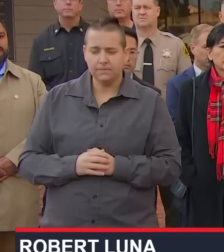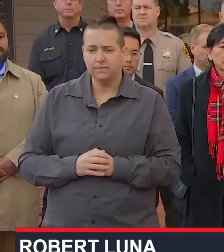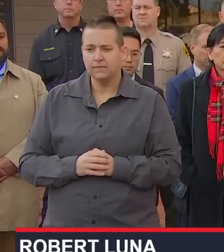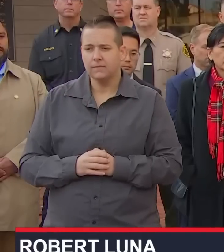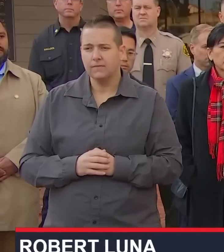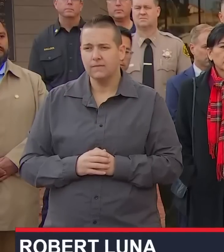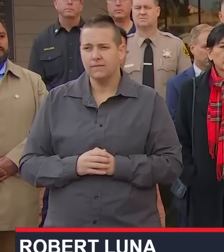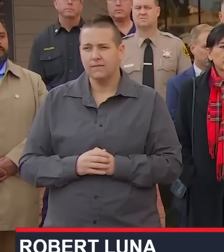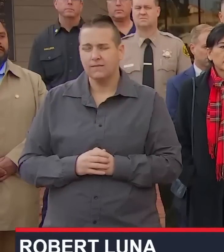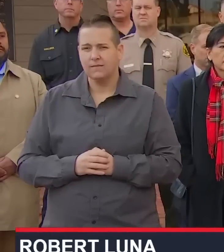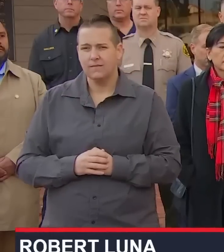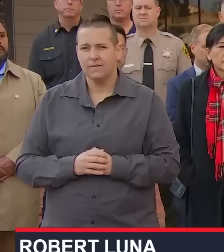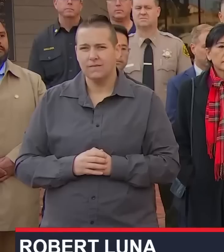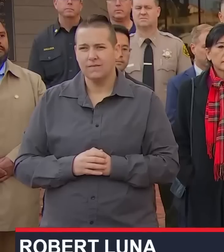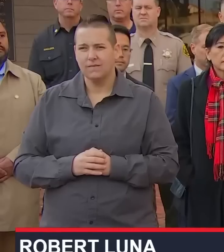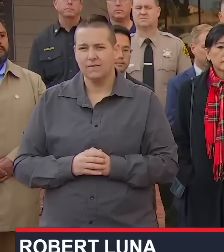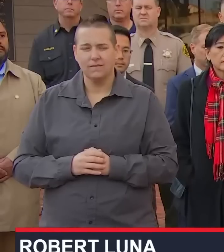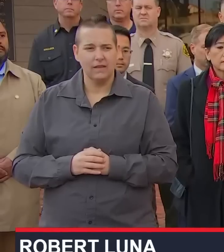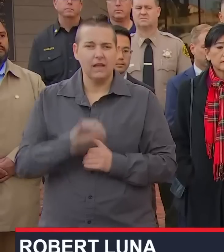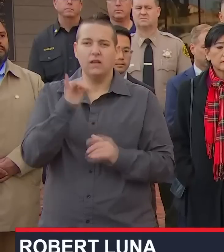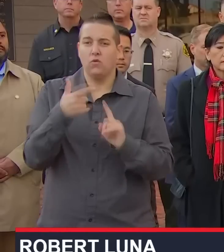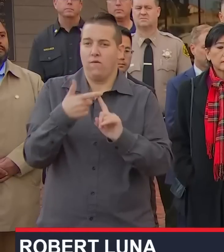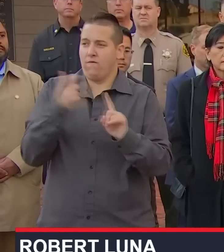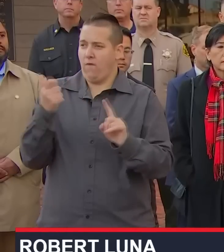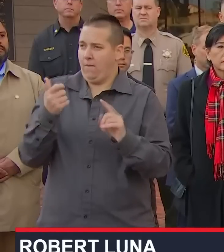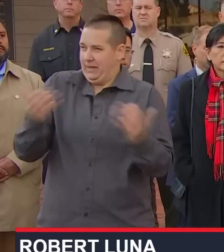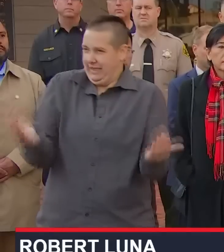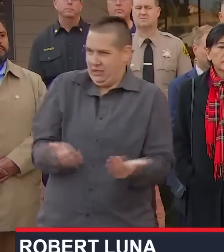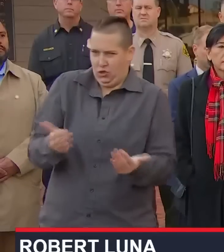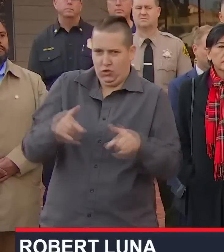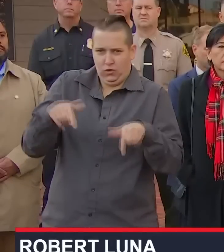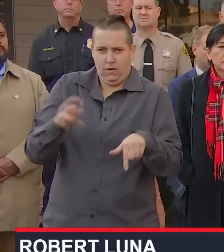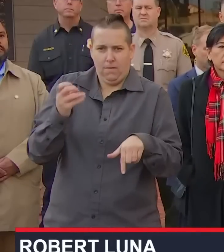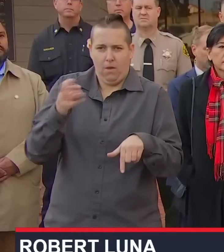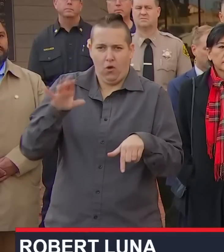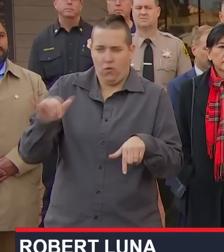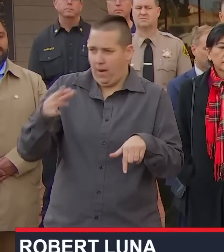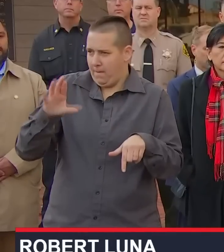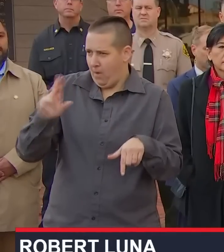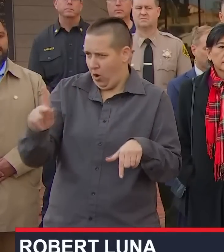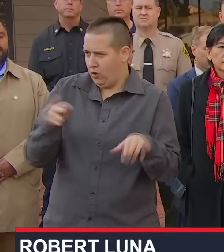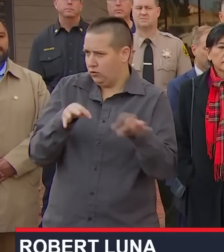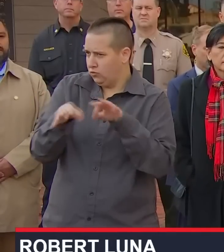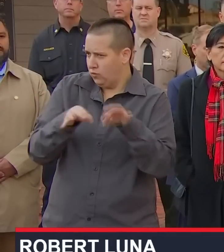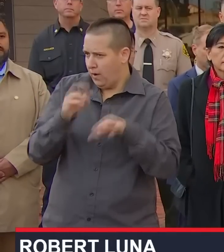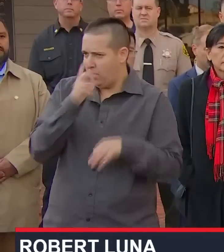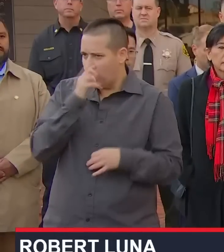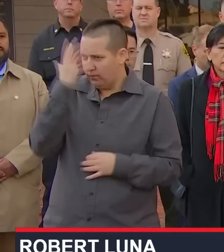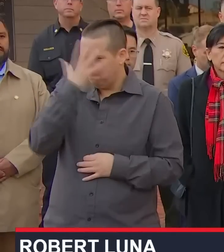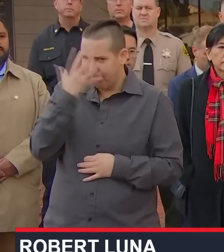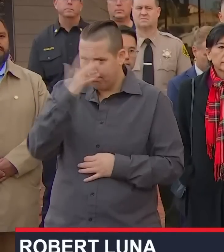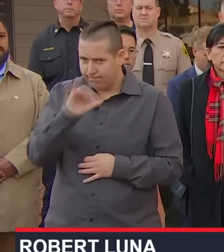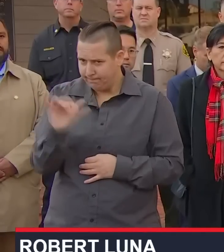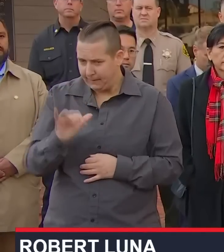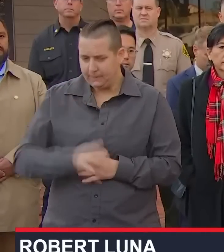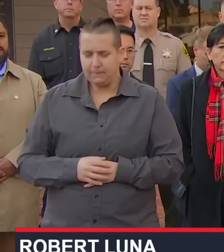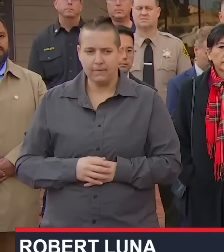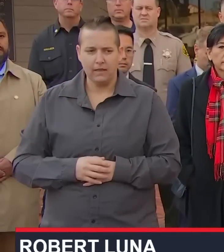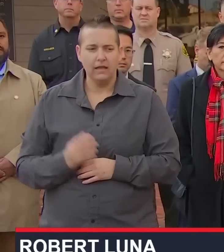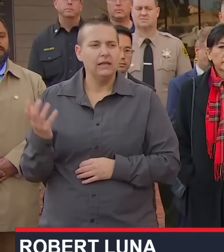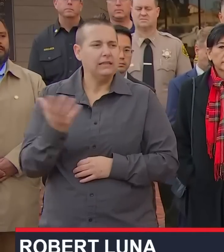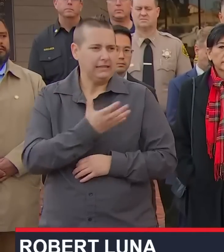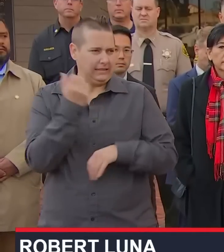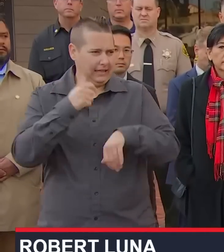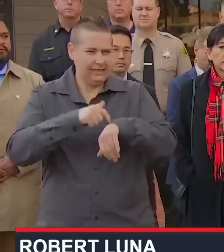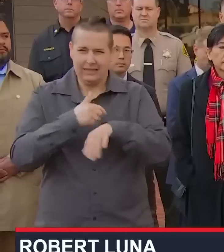dice que es un hombre asiático y esto es de el